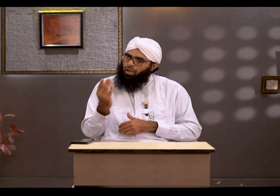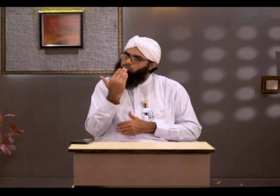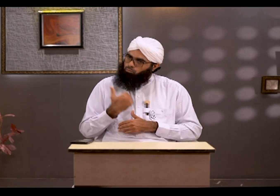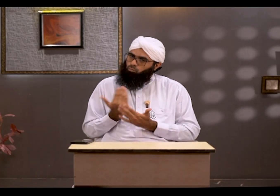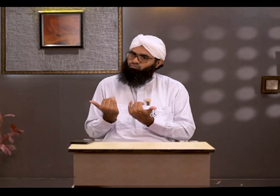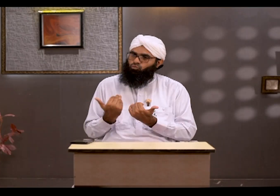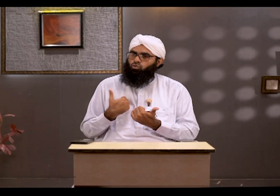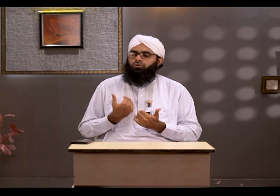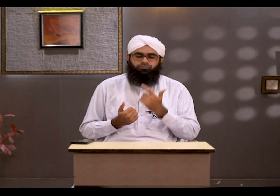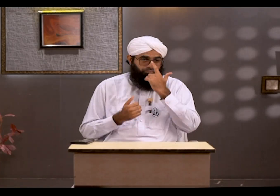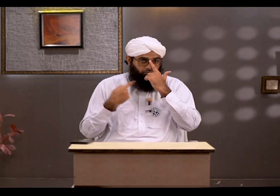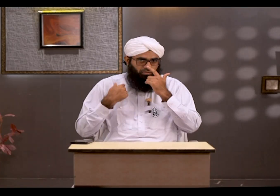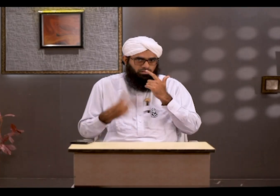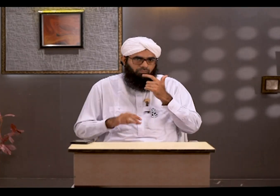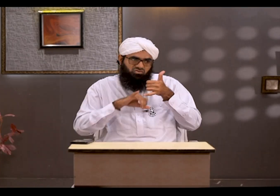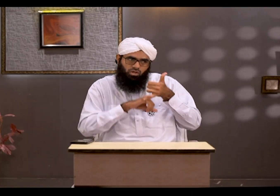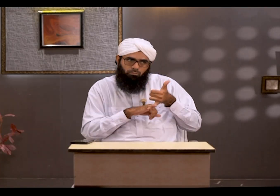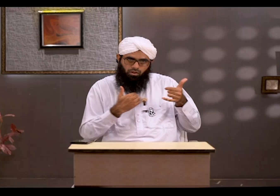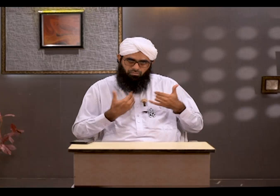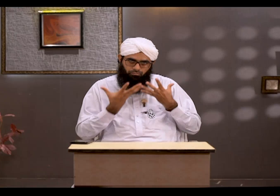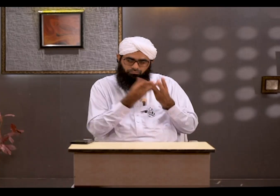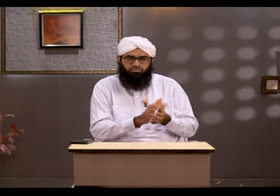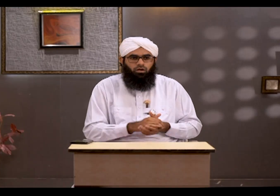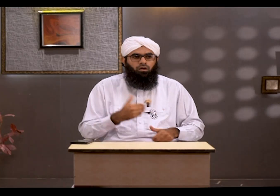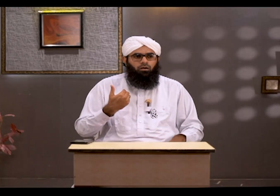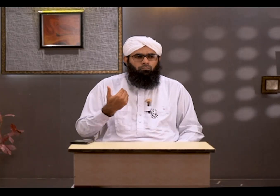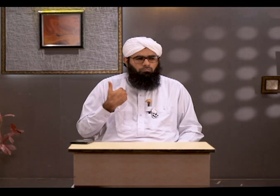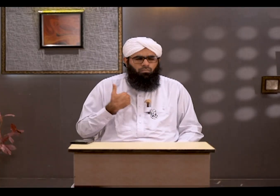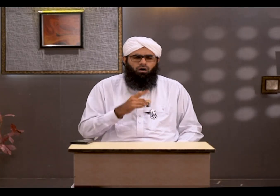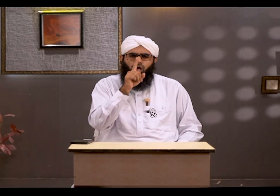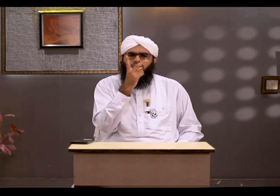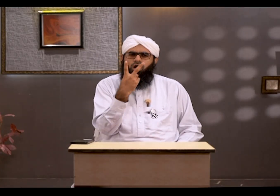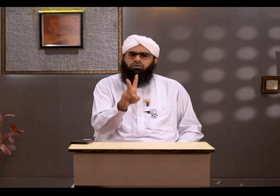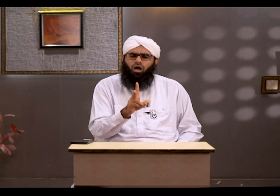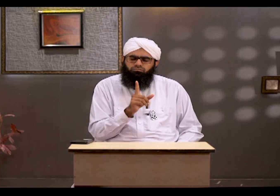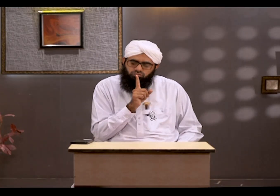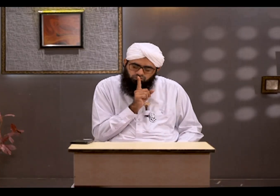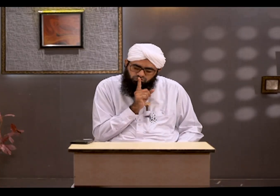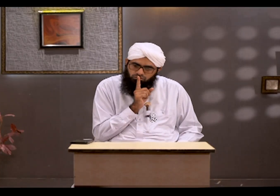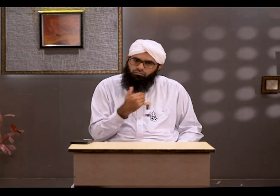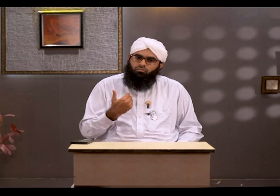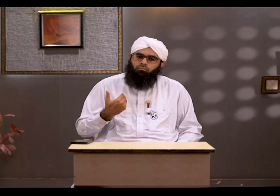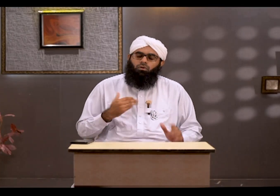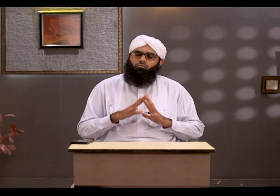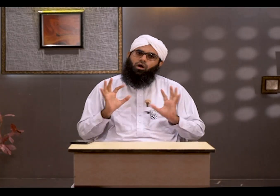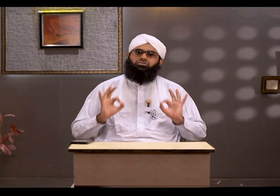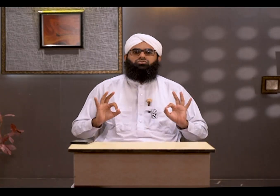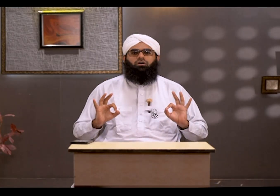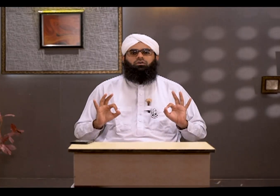سلمان فارسی رضی اللہ عنہ نے فرمایا، میں نے توکل کو بہت عمدہ پایا۔ پیارے پیارے اسلامی بھائیوں، حضرت سلمان فارسی کا